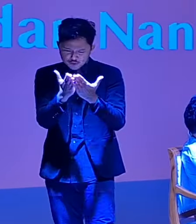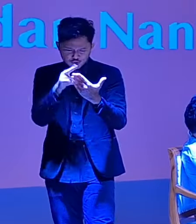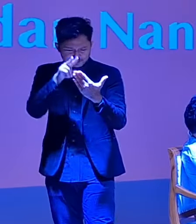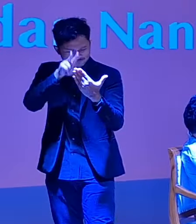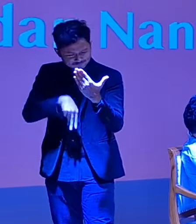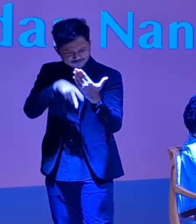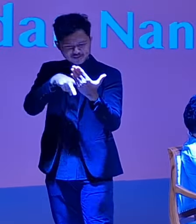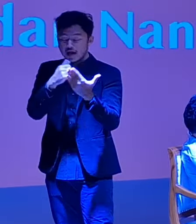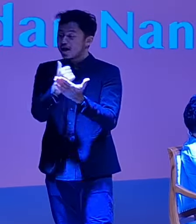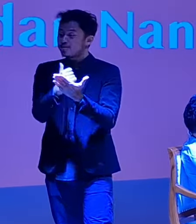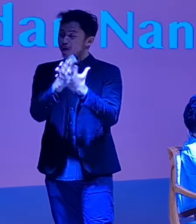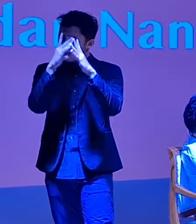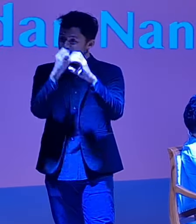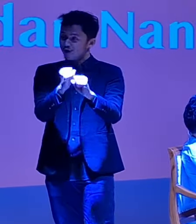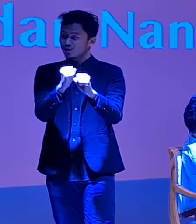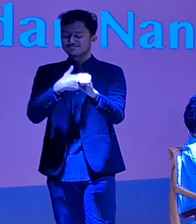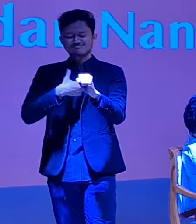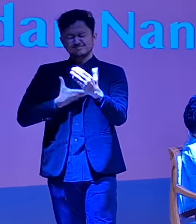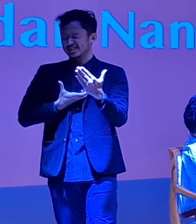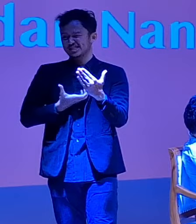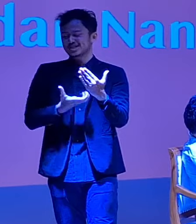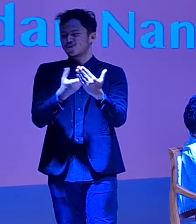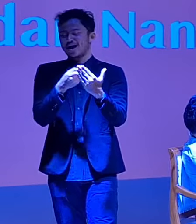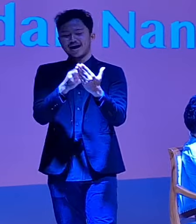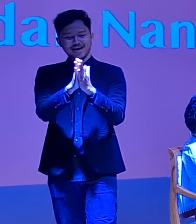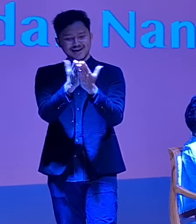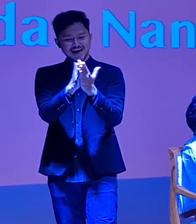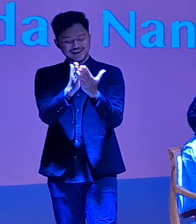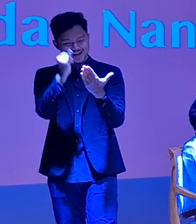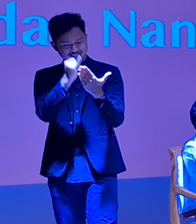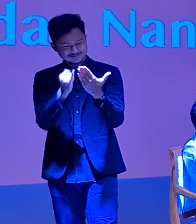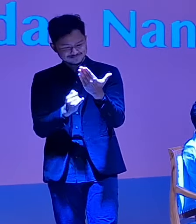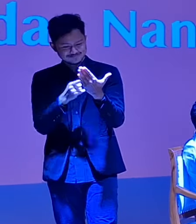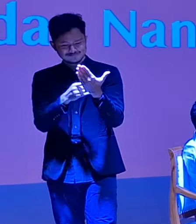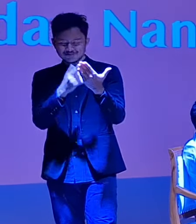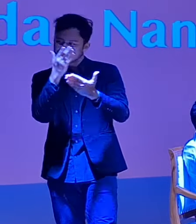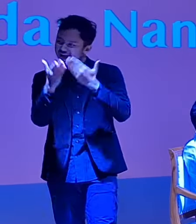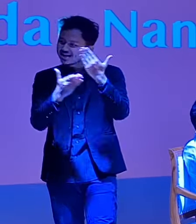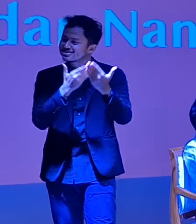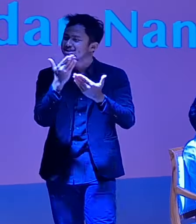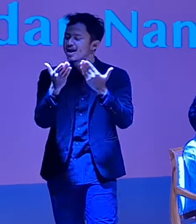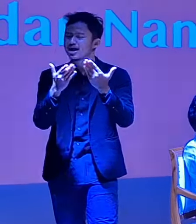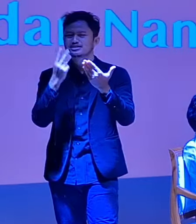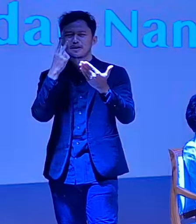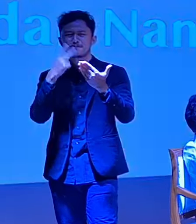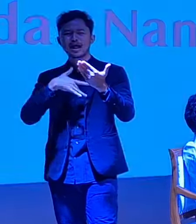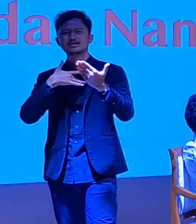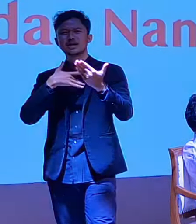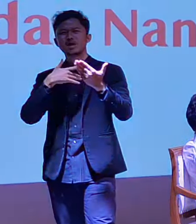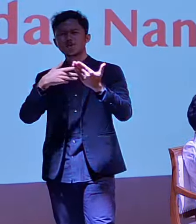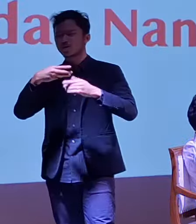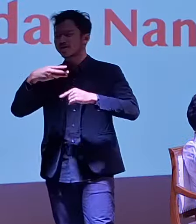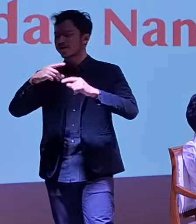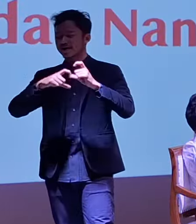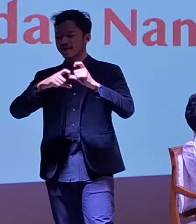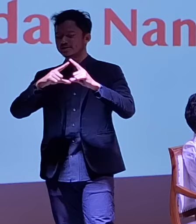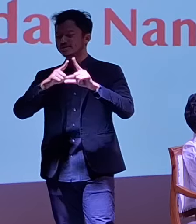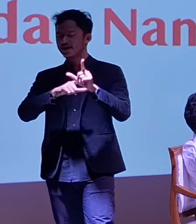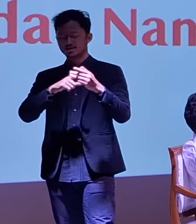ceritanya dan menyukai betul karya-karya sastra yang sifatnya esei. Lalu saya